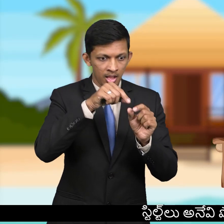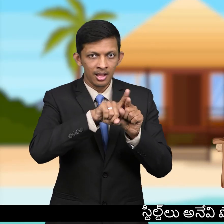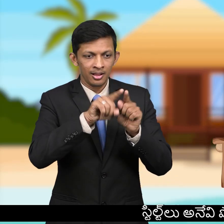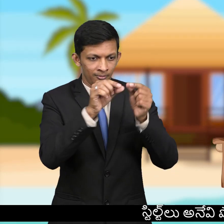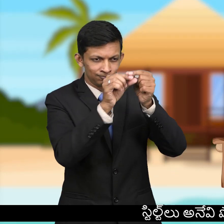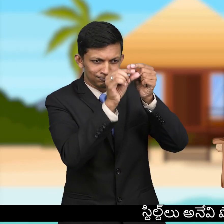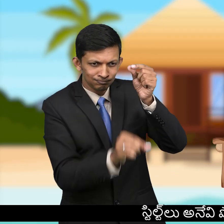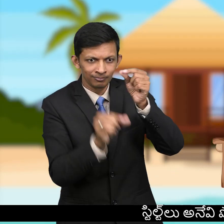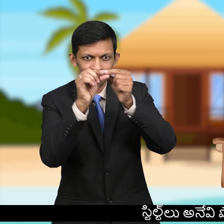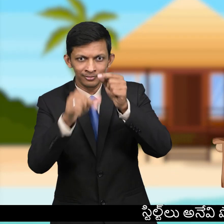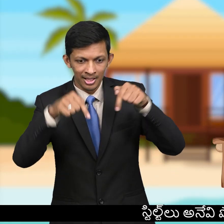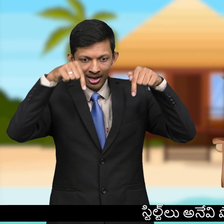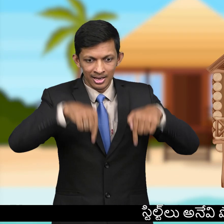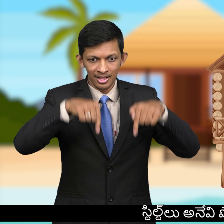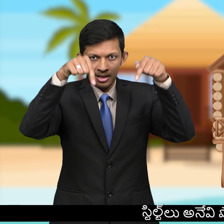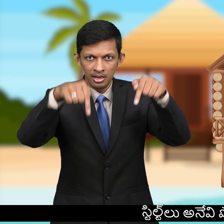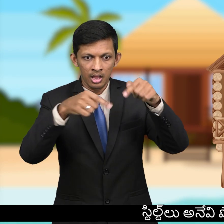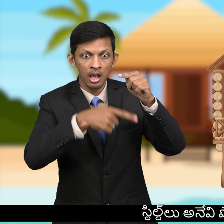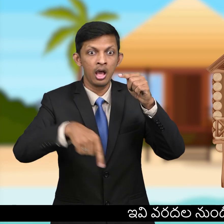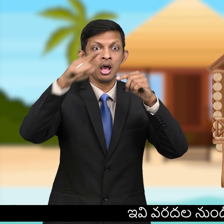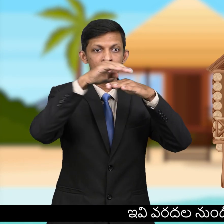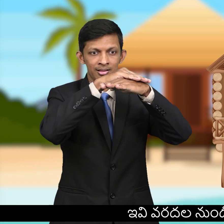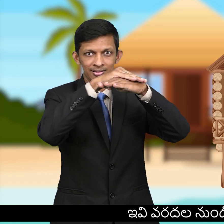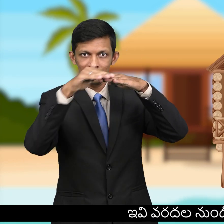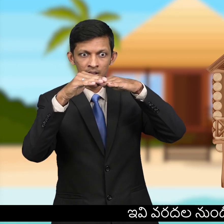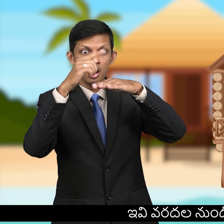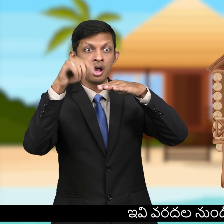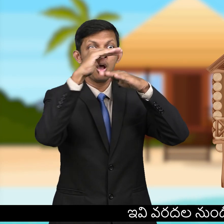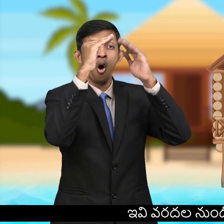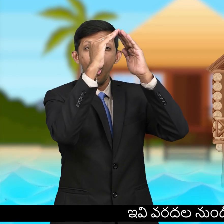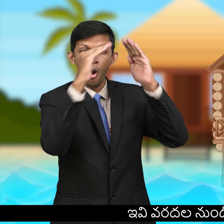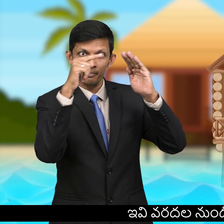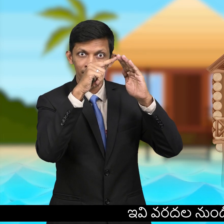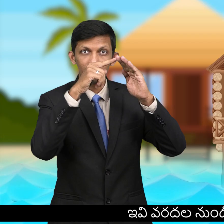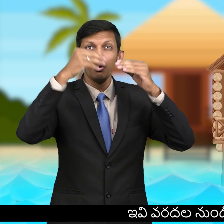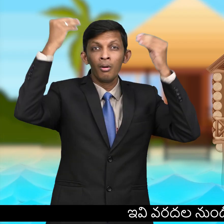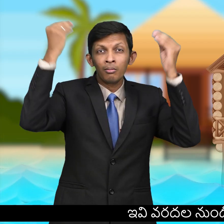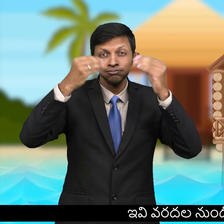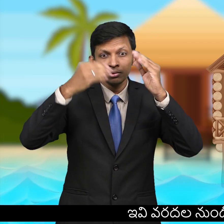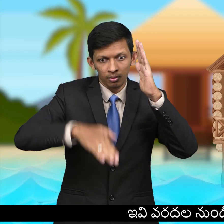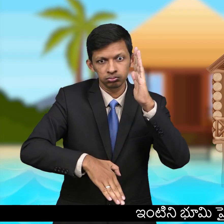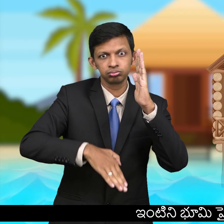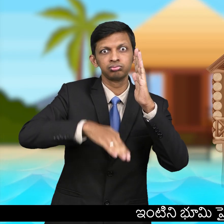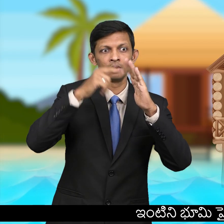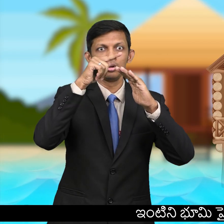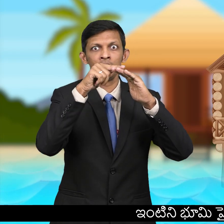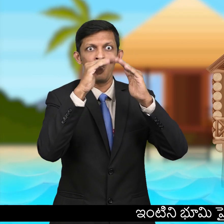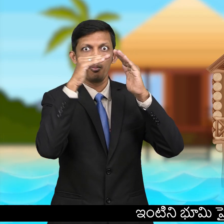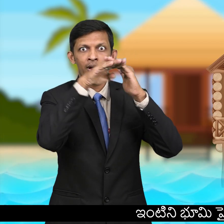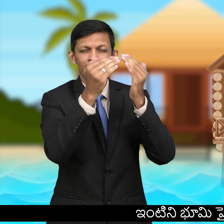స్టిల్ట్లు అనేవి పొడవైన చెక్క స్తంభాలు. ఇవి వరదల నుండి సురక్షితంగా ఉండటానికి